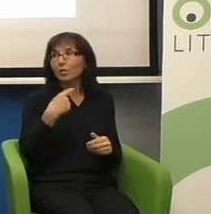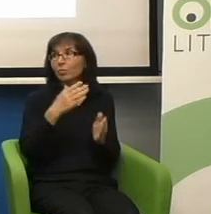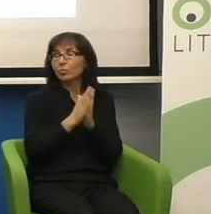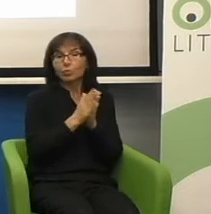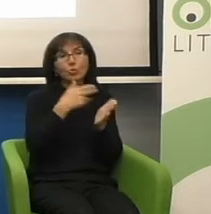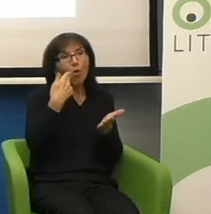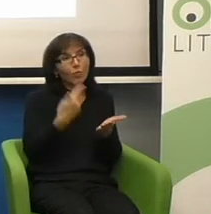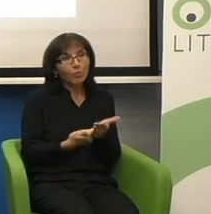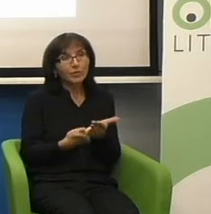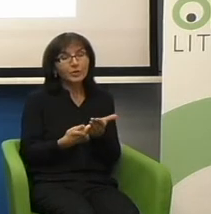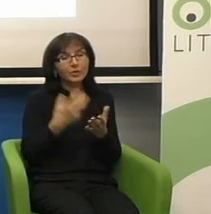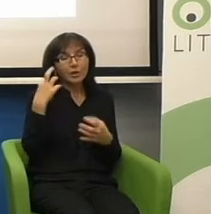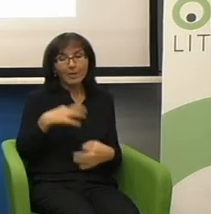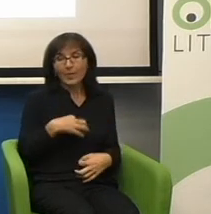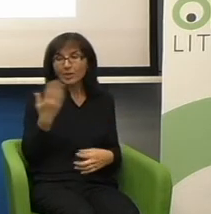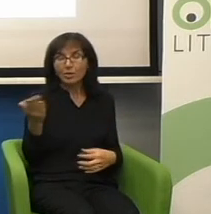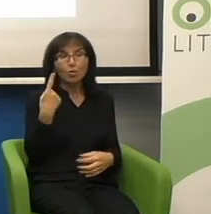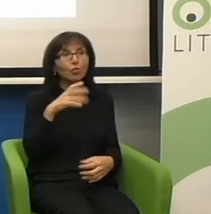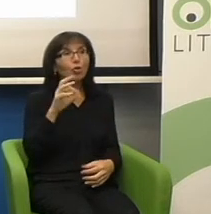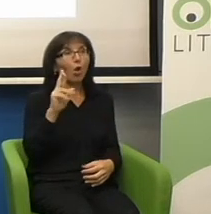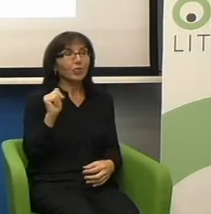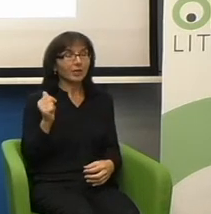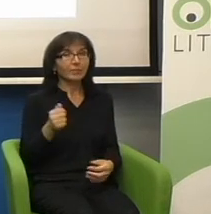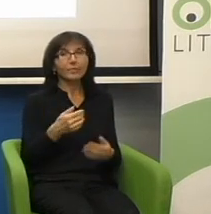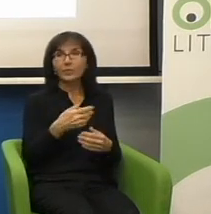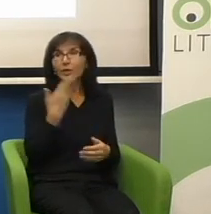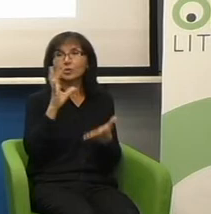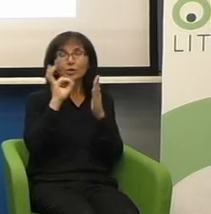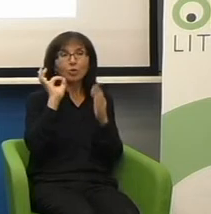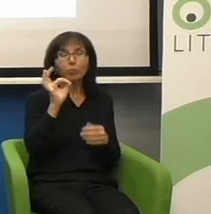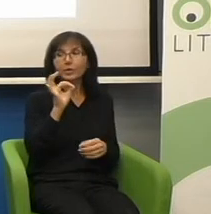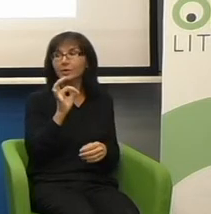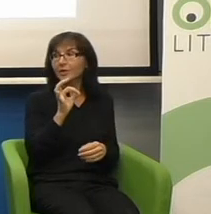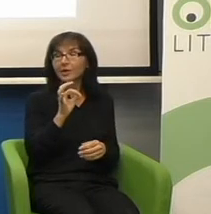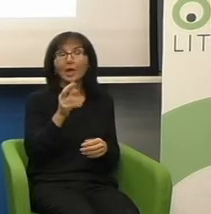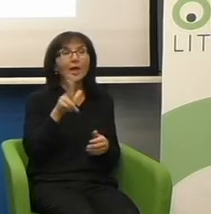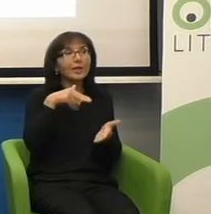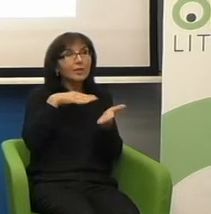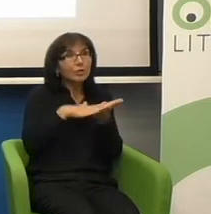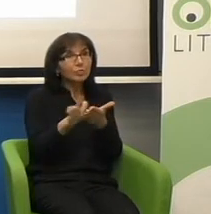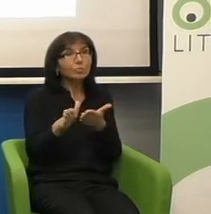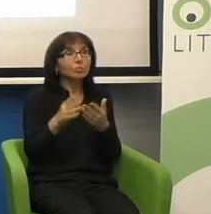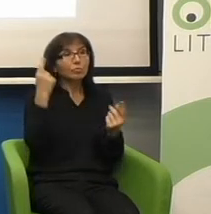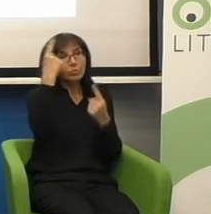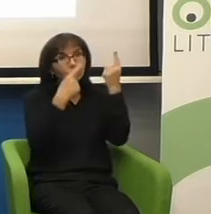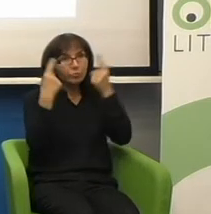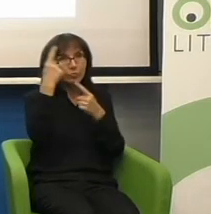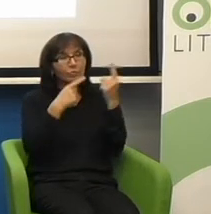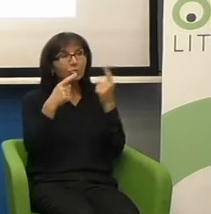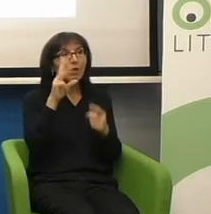taką odpowiedź. Pani Doroto, przede wszystkim. Dzień dobry Państwu. Kiedy zaczynaliśmy rozważać